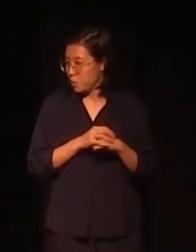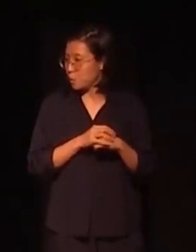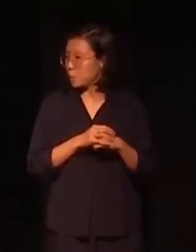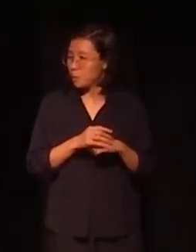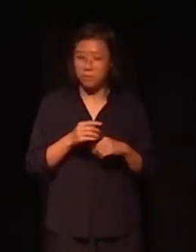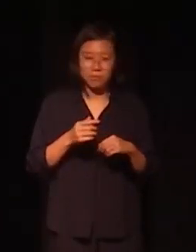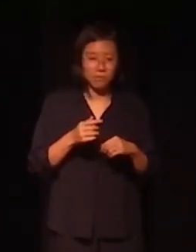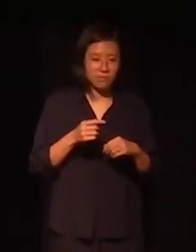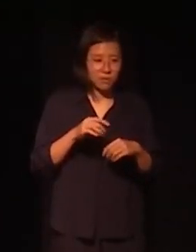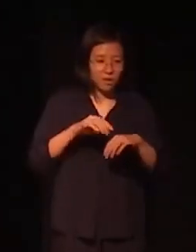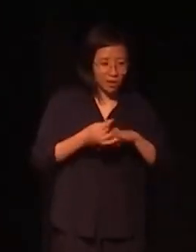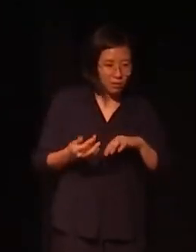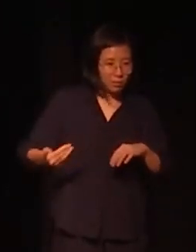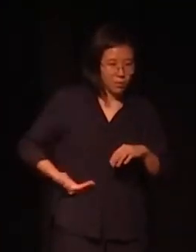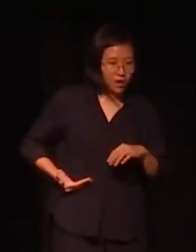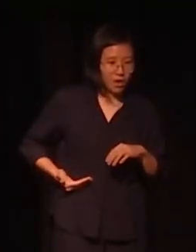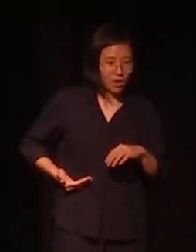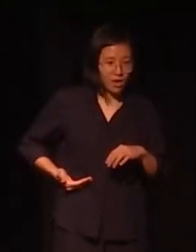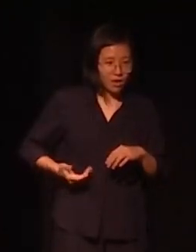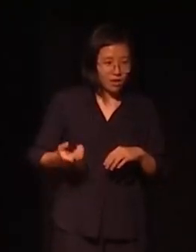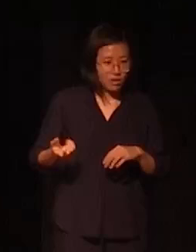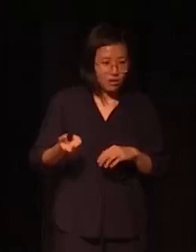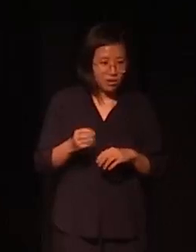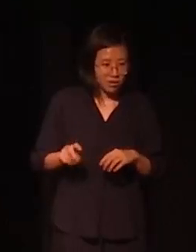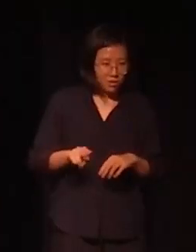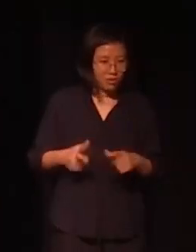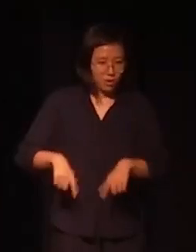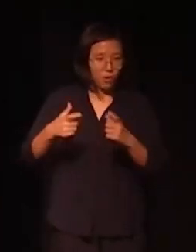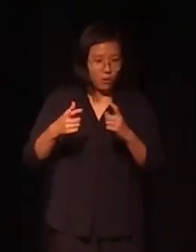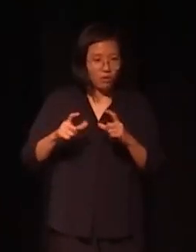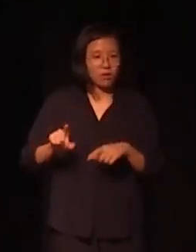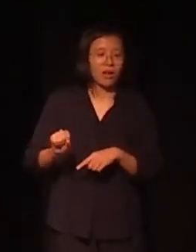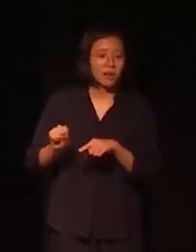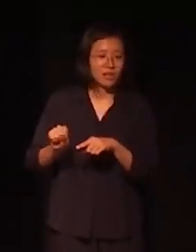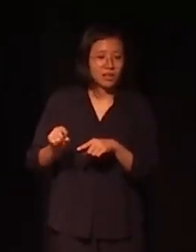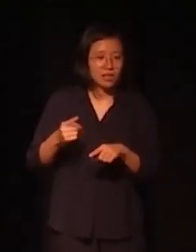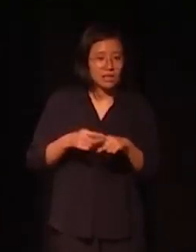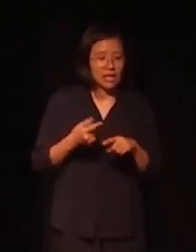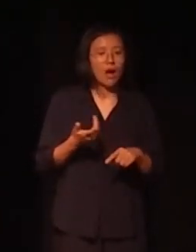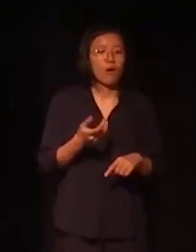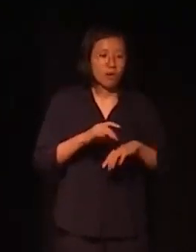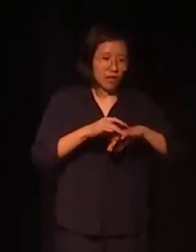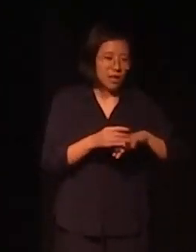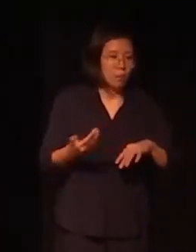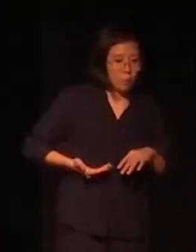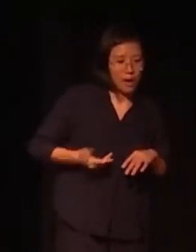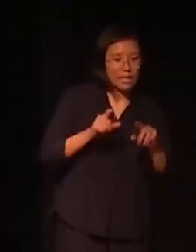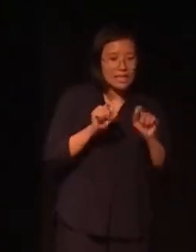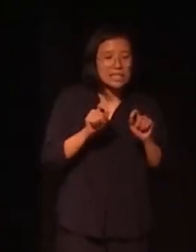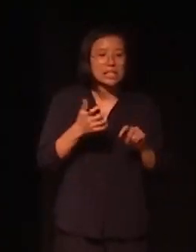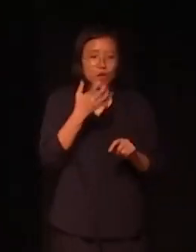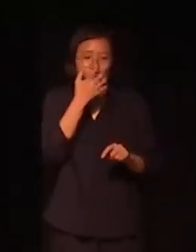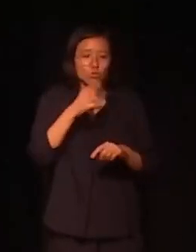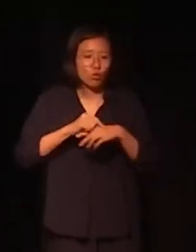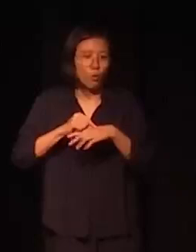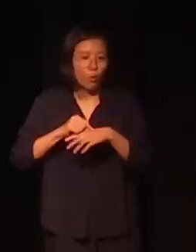mean then? It means chicken with ham and green vegetable. 金华 meaning ham, but 玉素 meaning